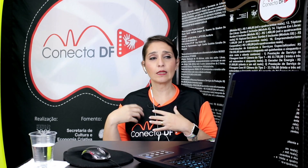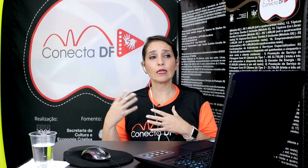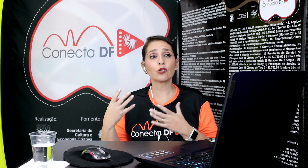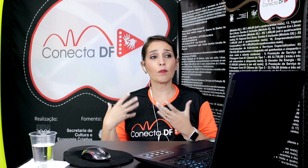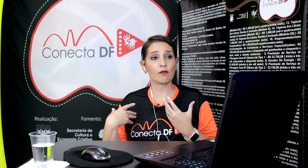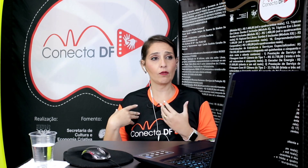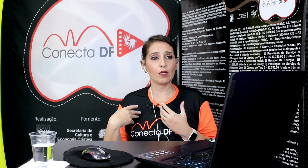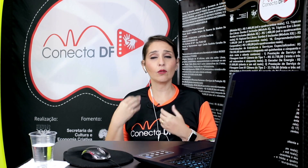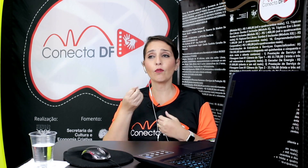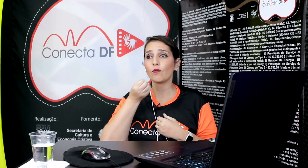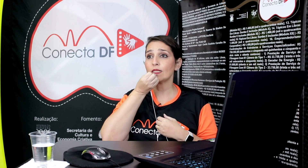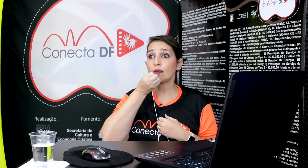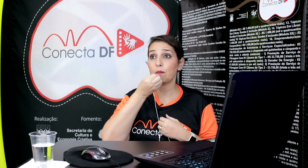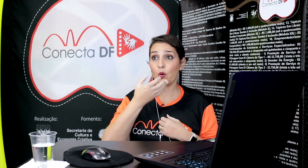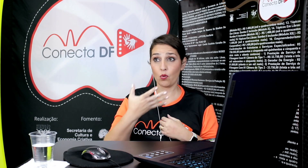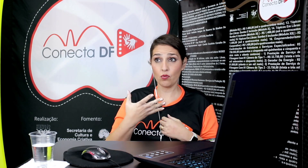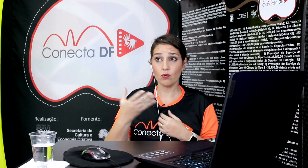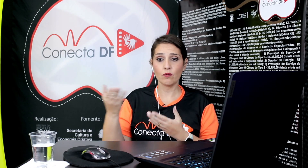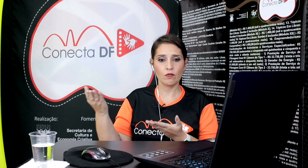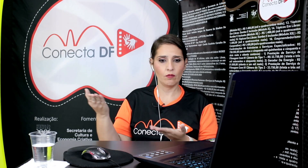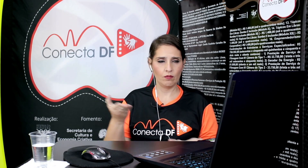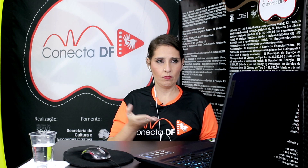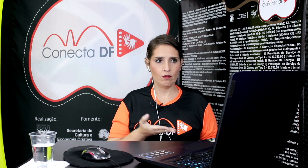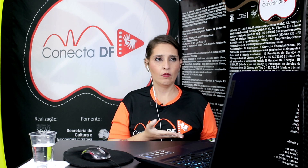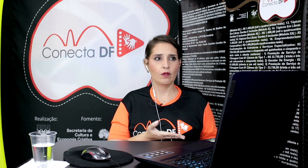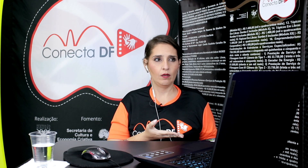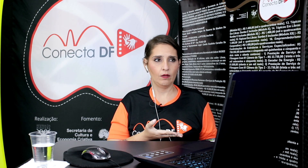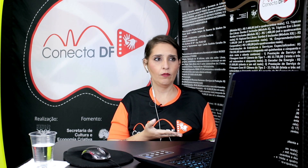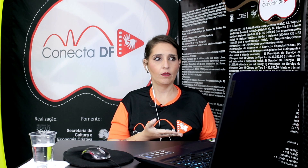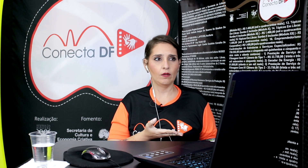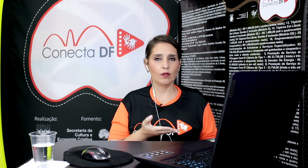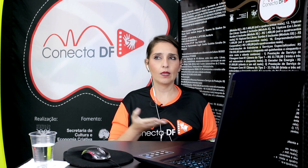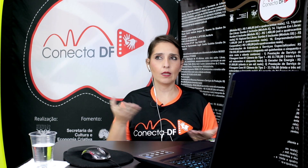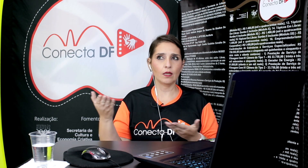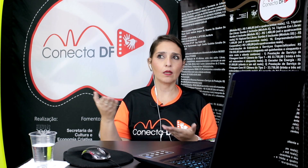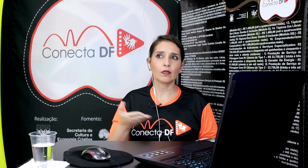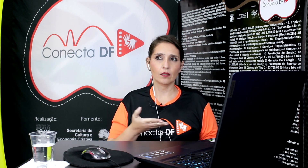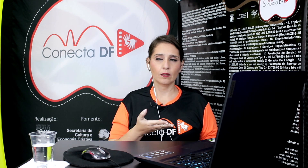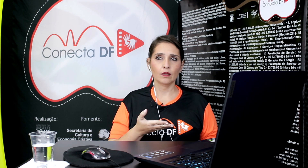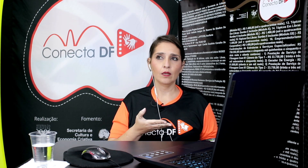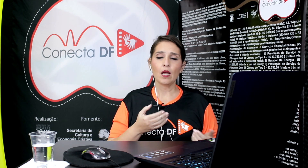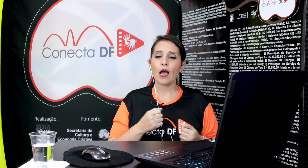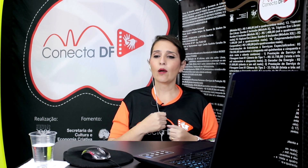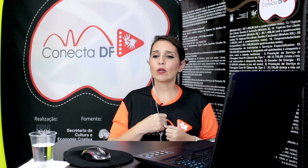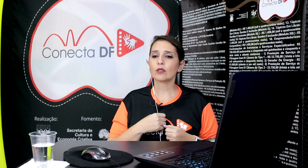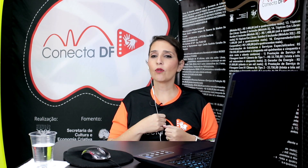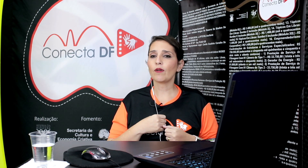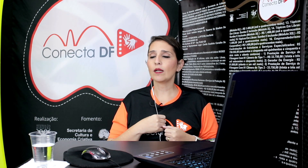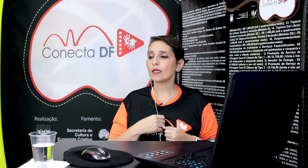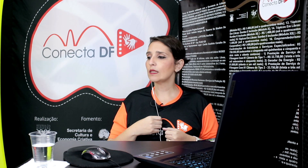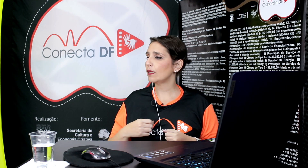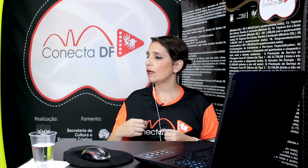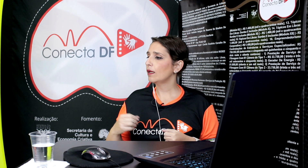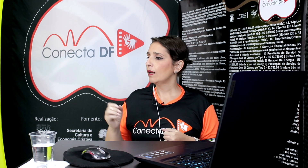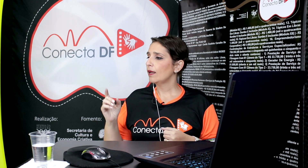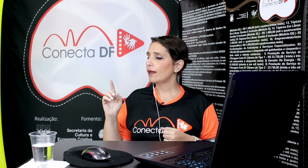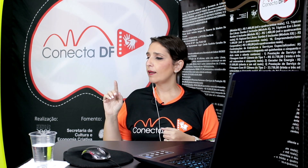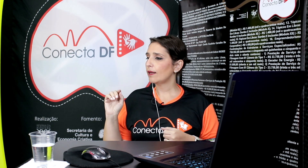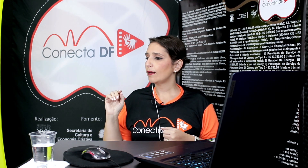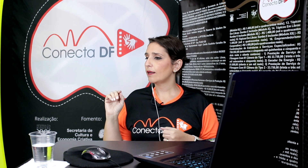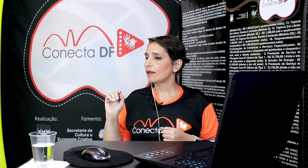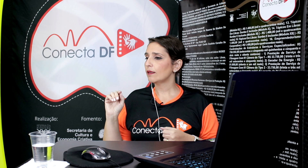falar assim, seja bem-vindo, eu vou fazer bom e esse aqui. Agora, se eu estou falando assim,